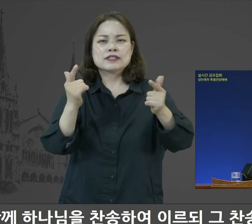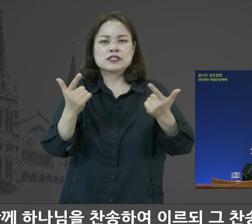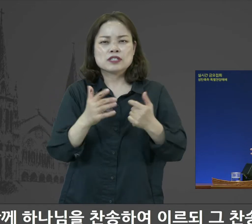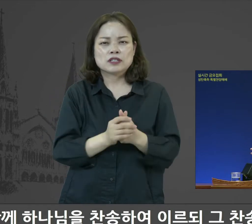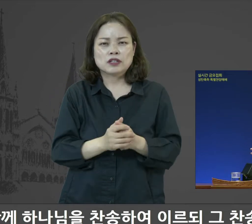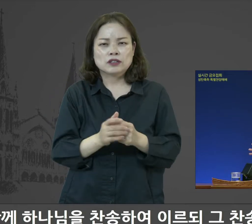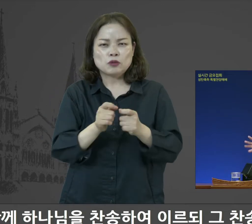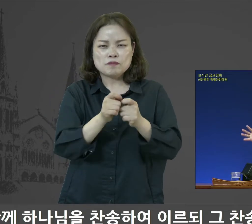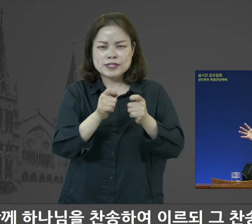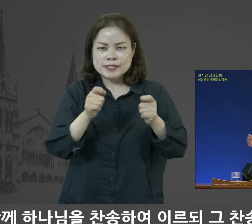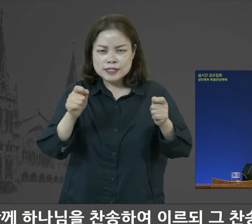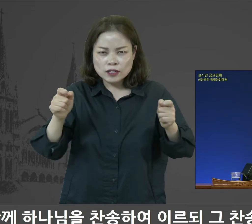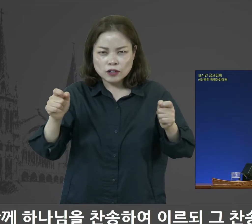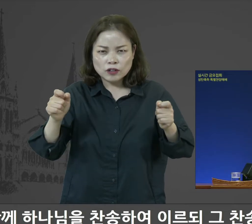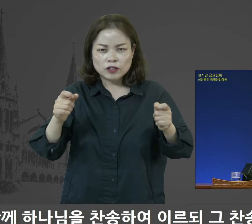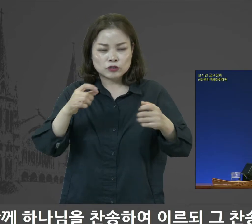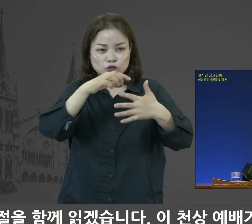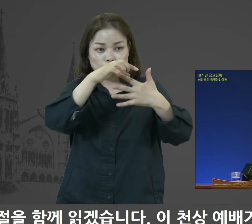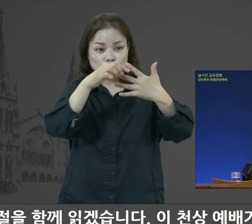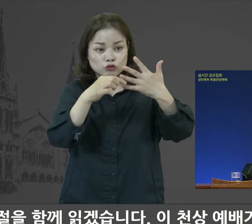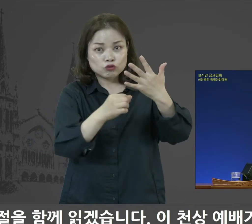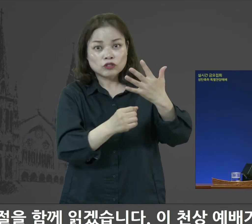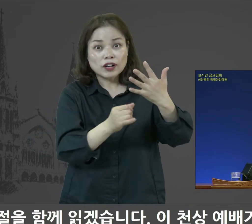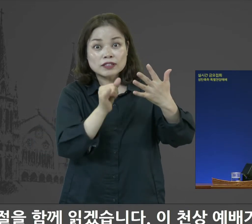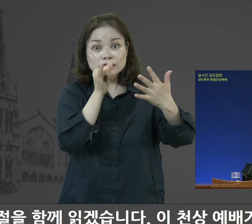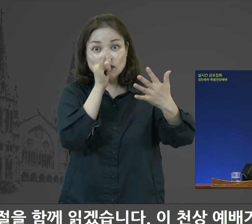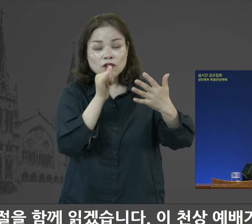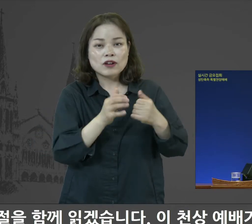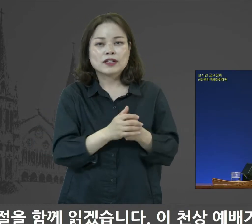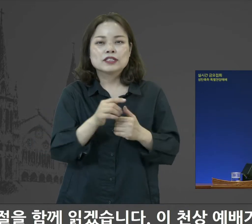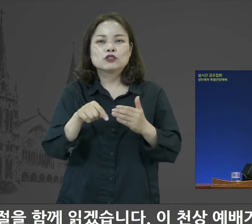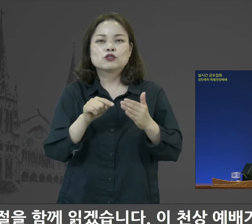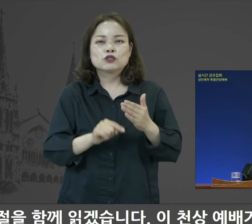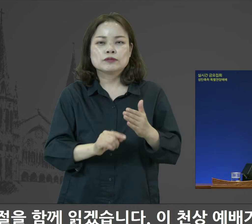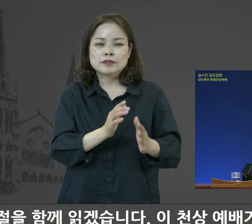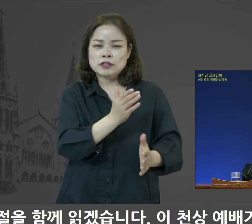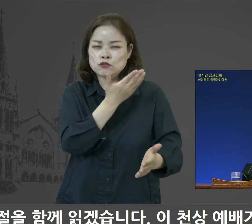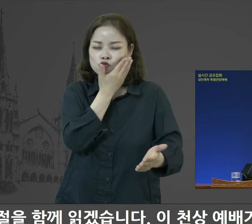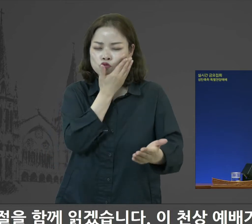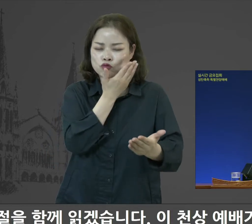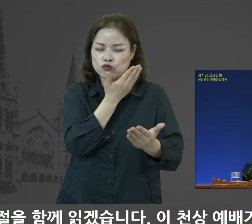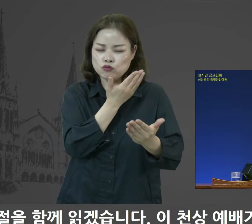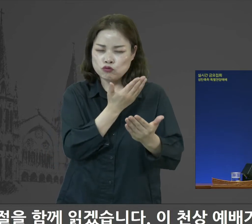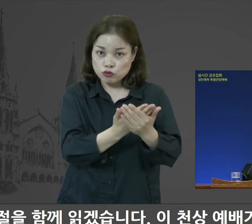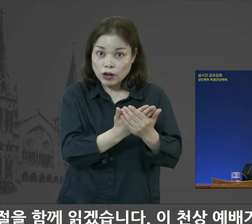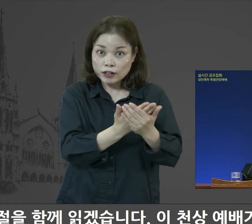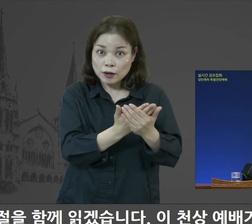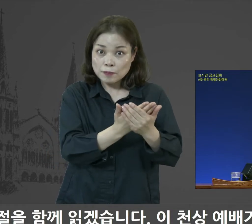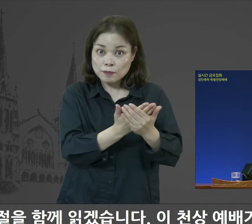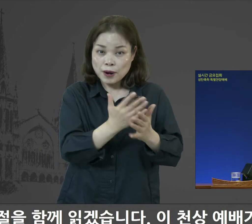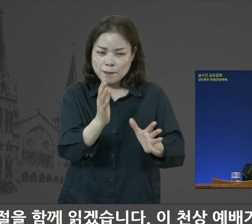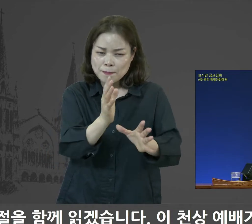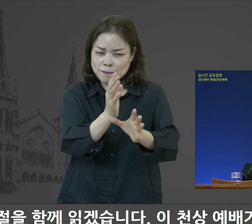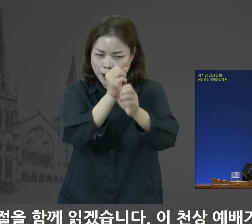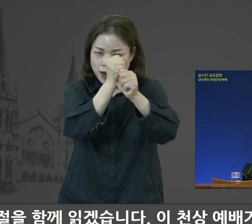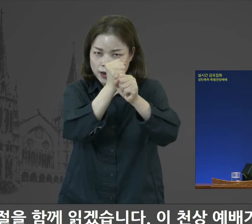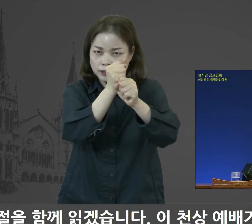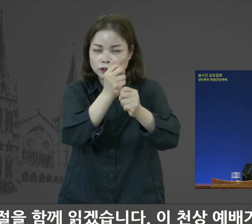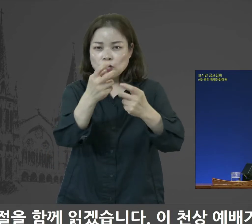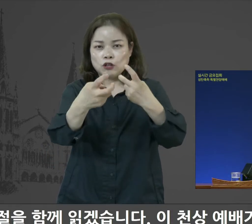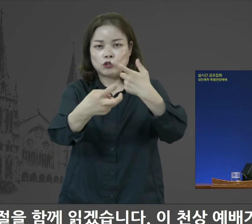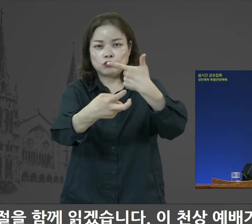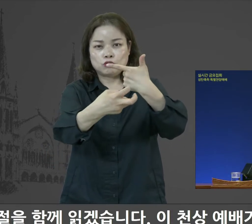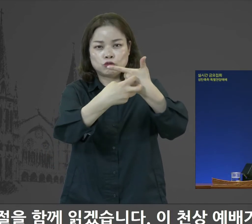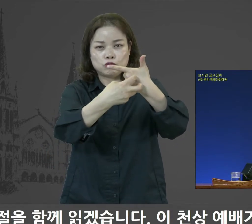더 길고 좀 더 순서가 많이 있었을 테인데, 그 중에 아주 핵심 부분만 누가복음은 기록을 해주고